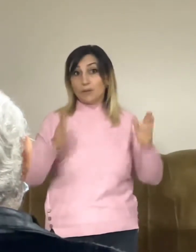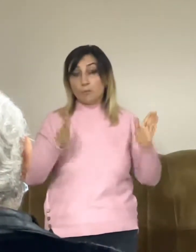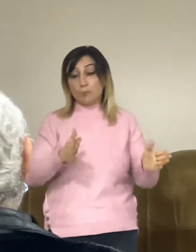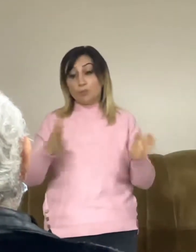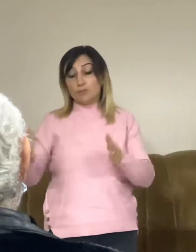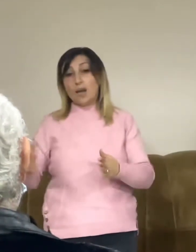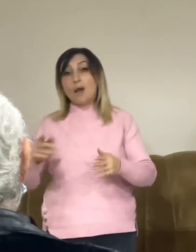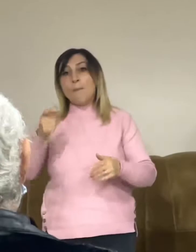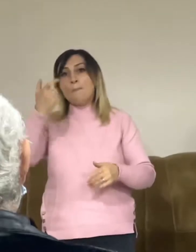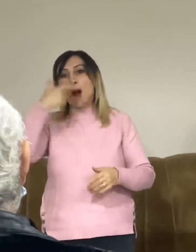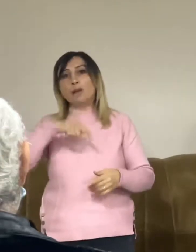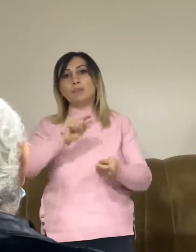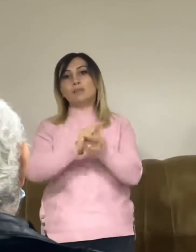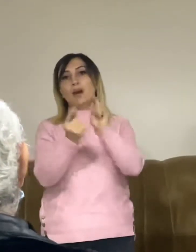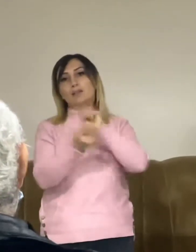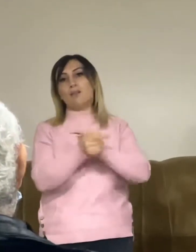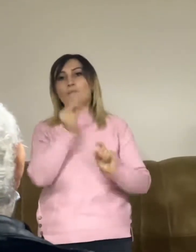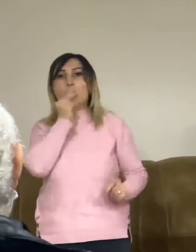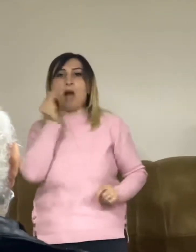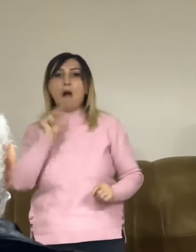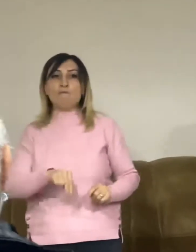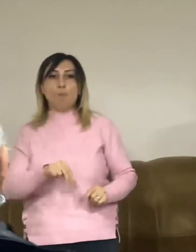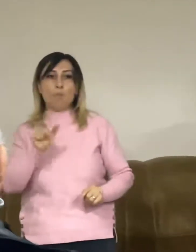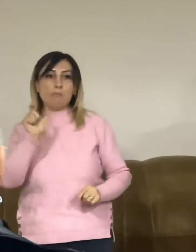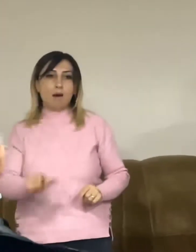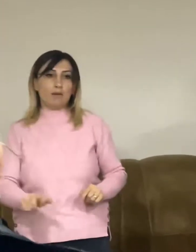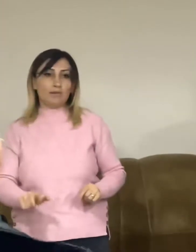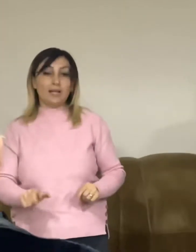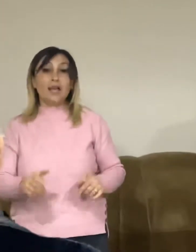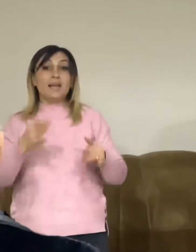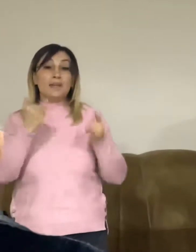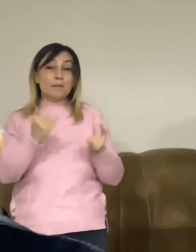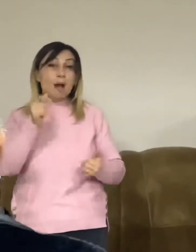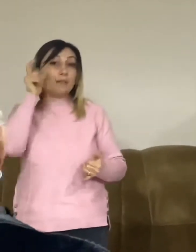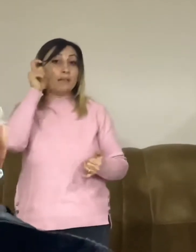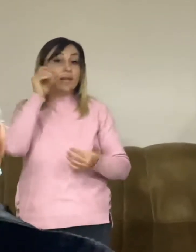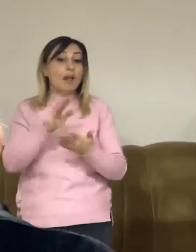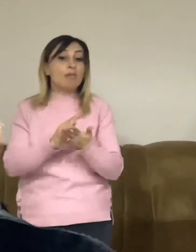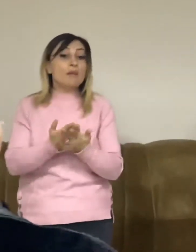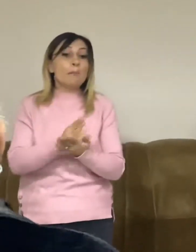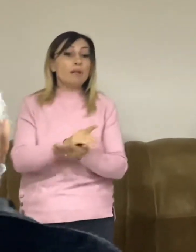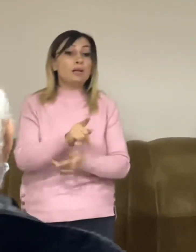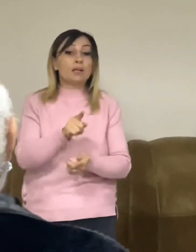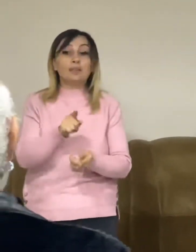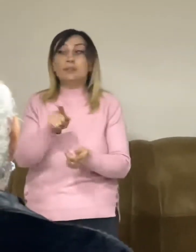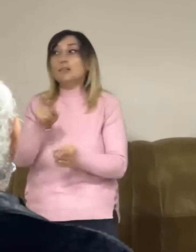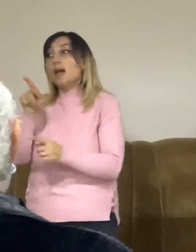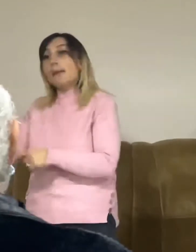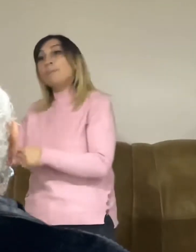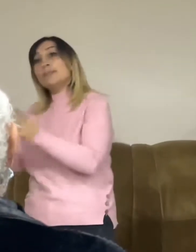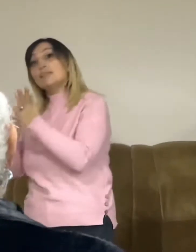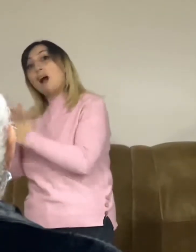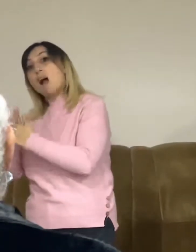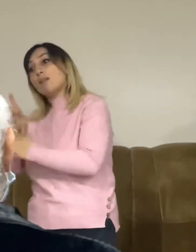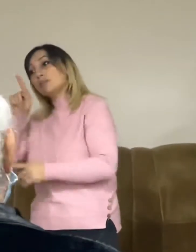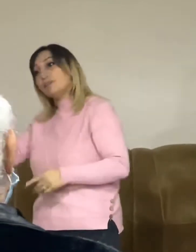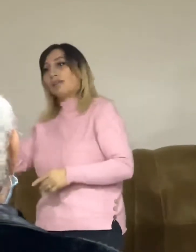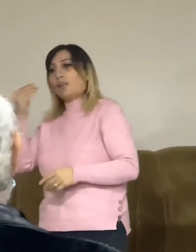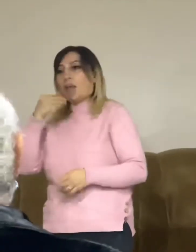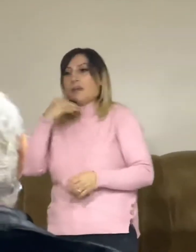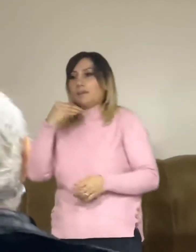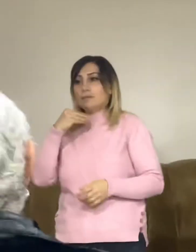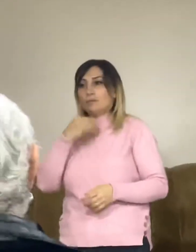դարձավ մեղավոր, հիմա Սատանայի նպատակն էր ուղղորդել այս մարդուն վերցնելու կենաց ծառից։